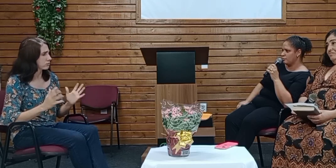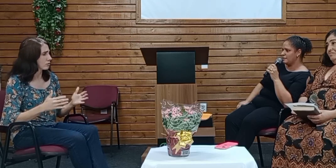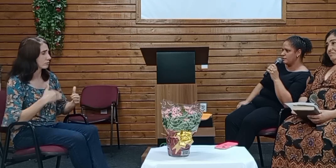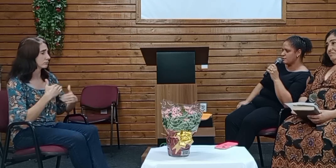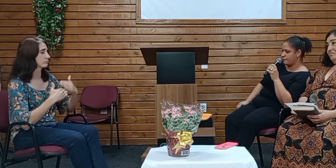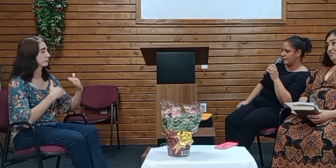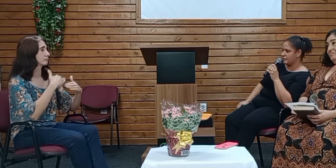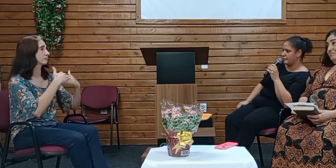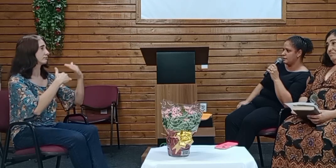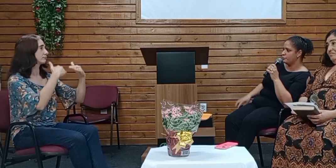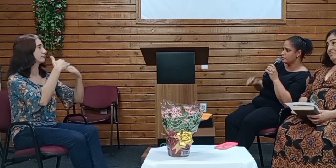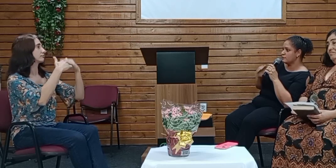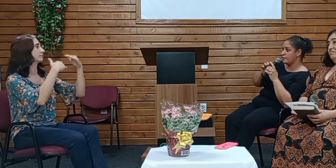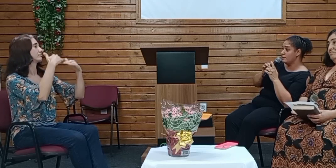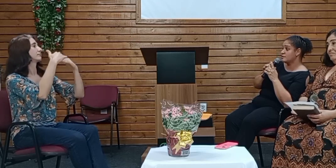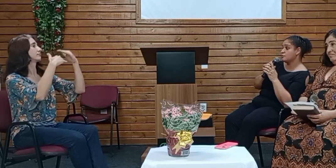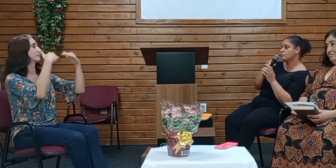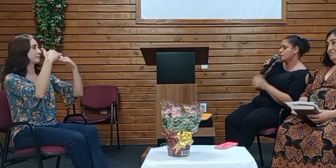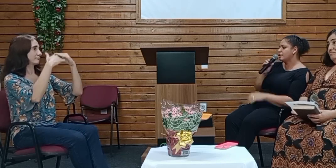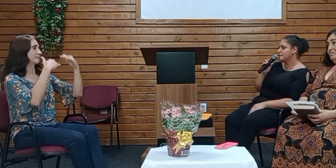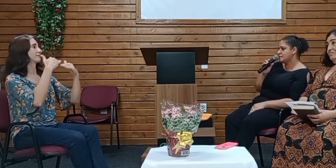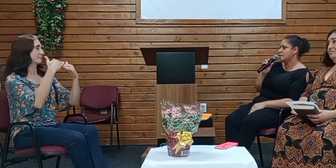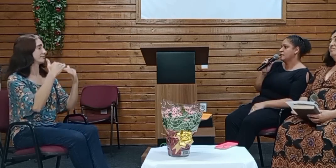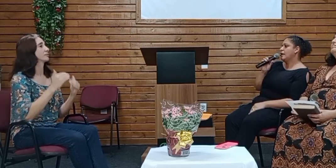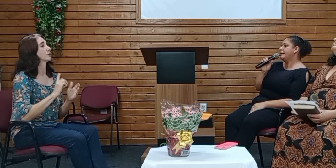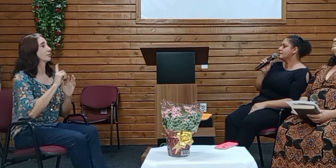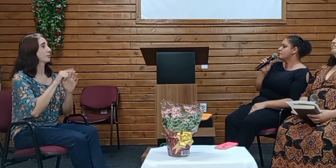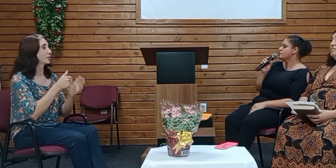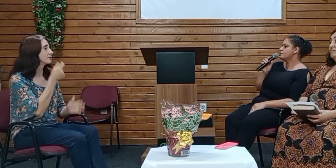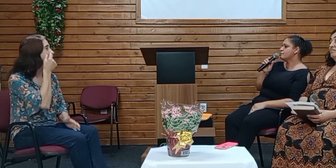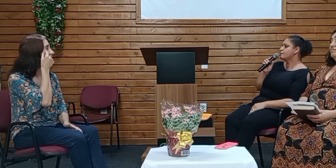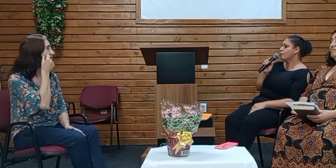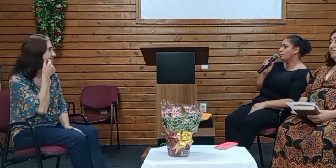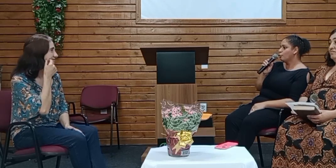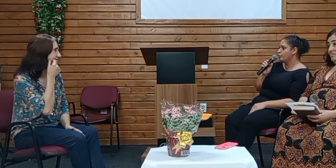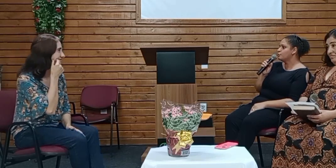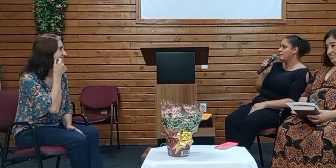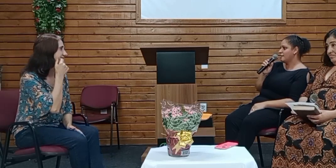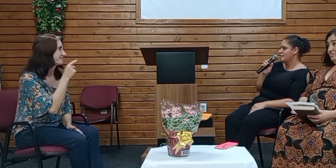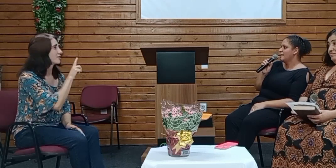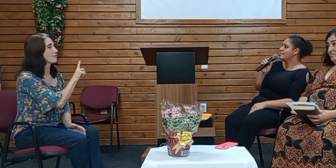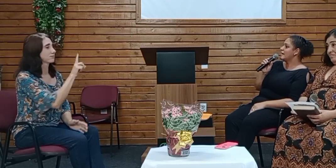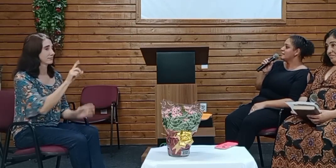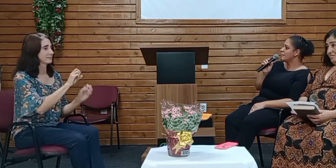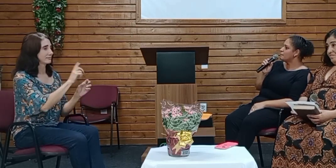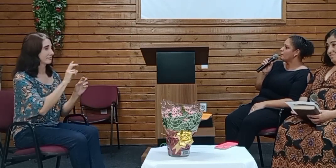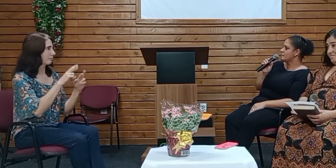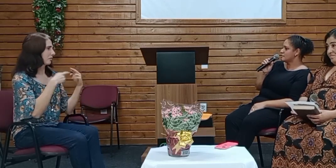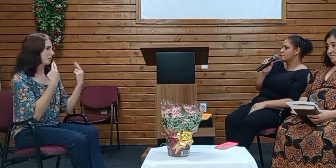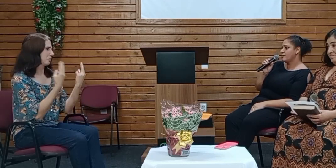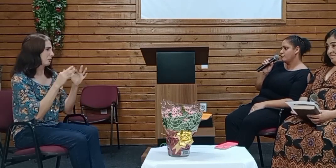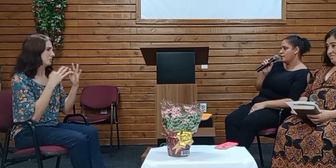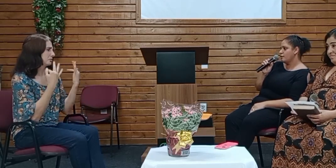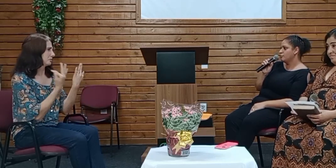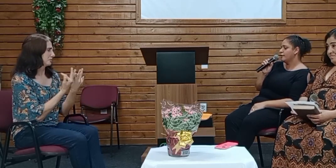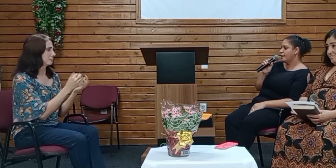era uma Libras fraca, né? E depois que veio esse instrutor, aí sim, aí a gente desenvolveu muito bem. E aí depois